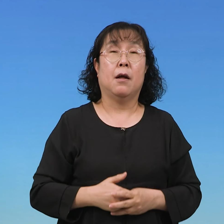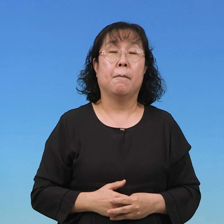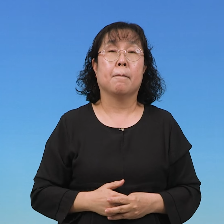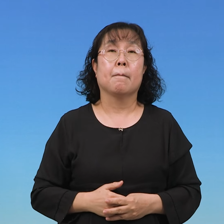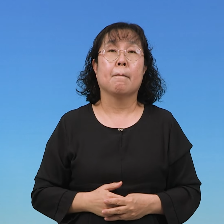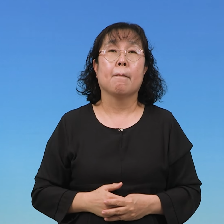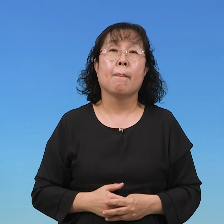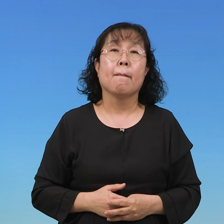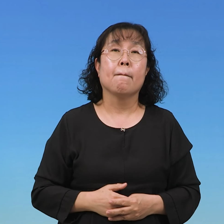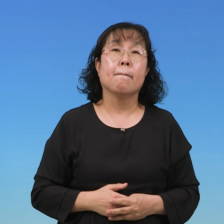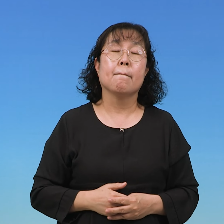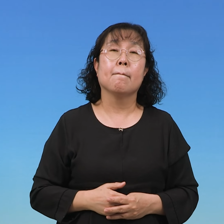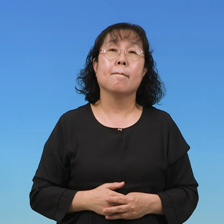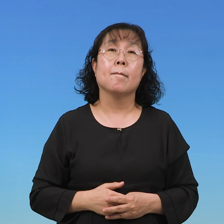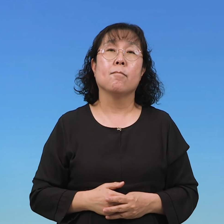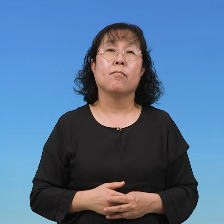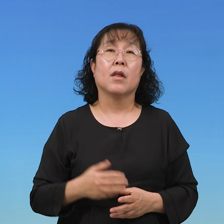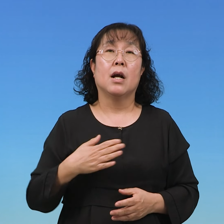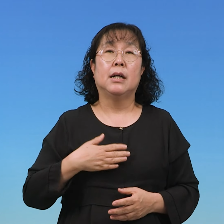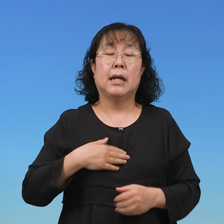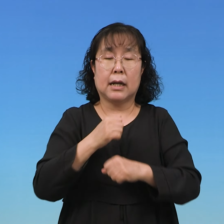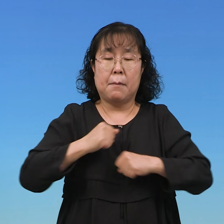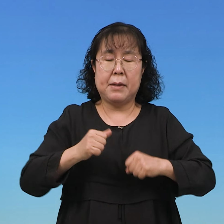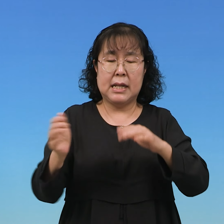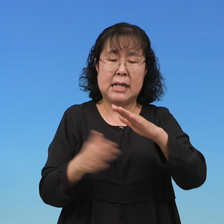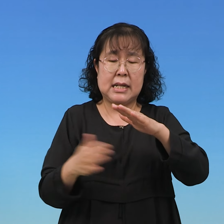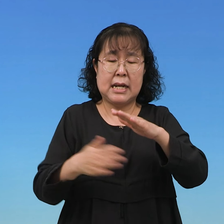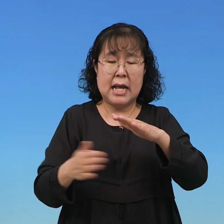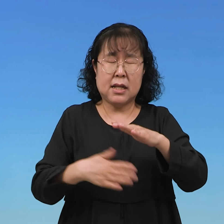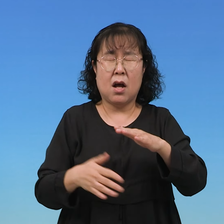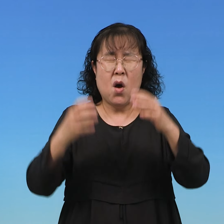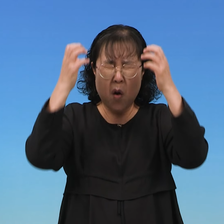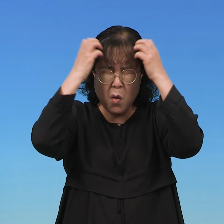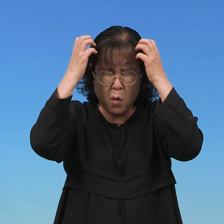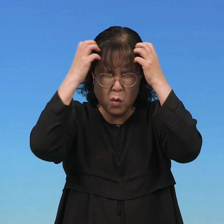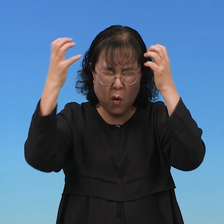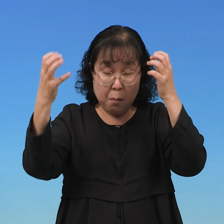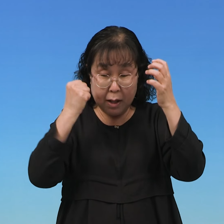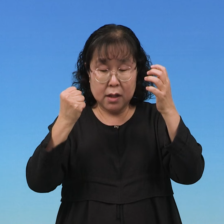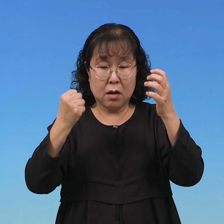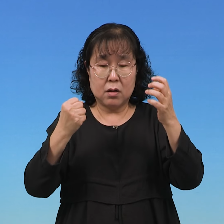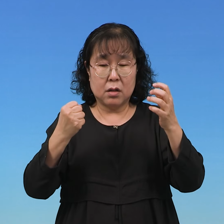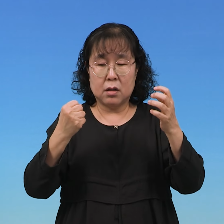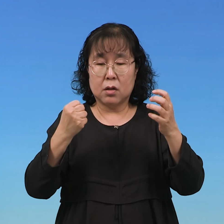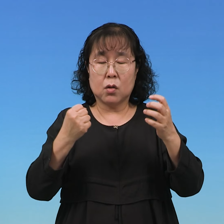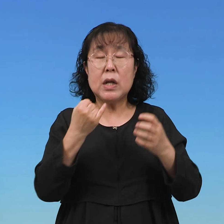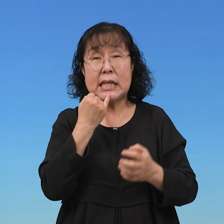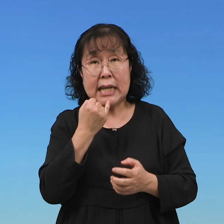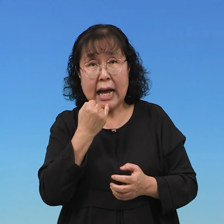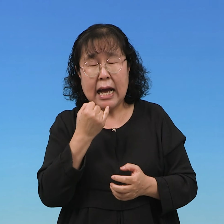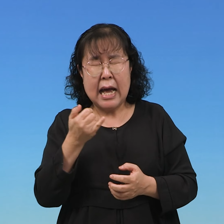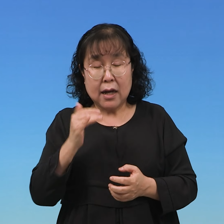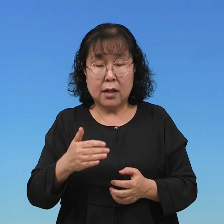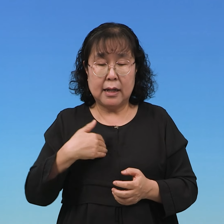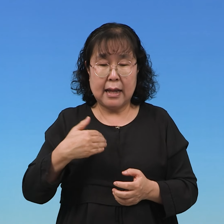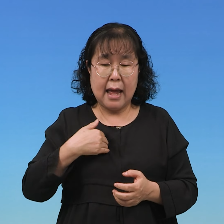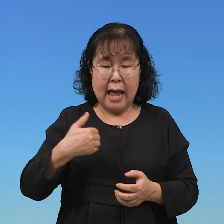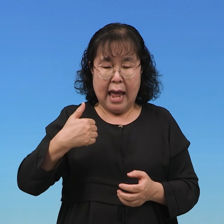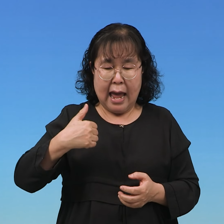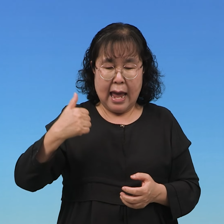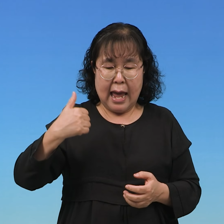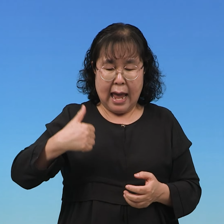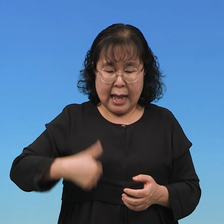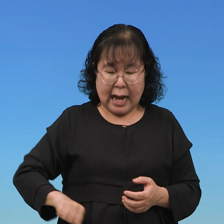광야에서 빈들에서 고통당하는 건 안중에도 없어요. 모든 이 시대뿐만 아니라 모든